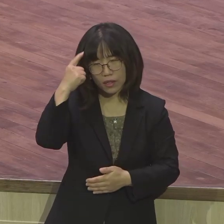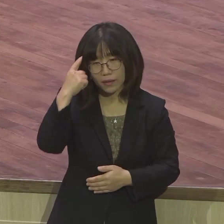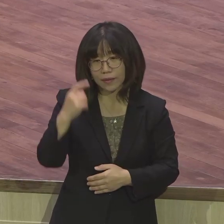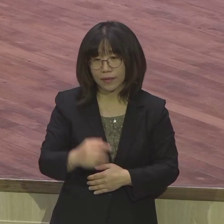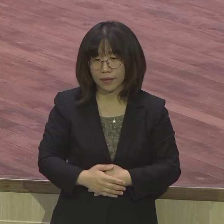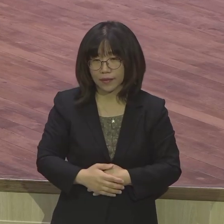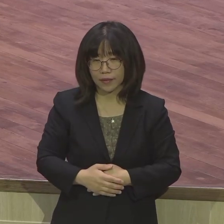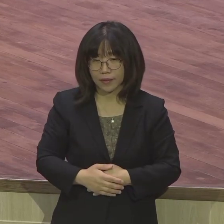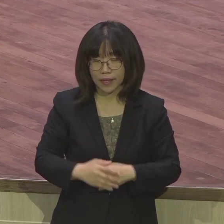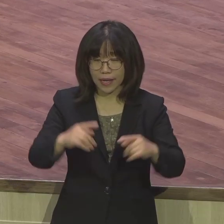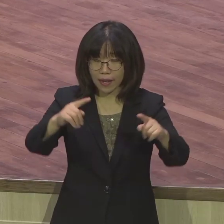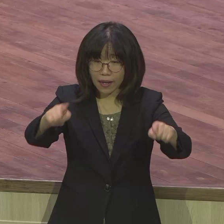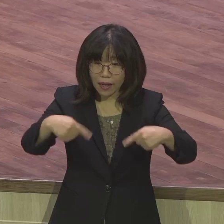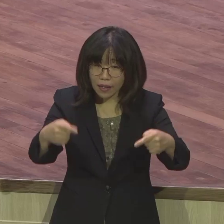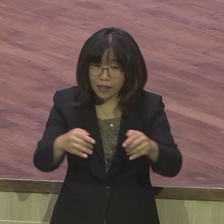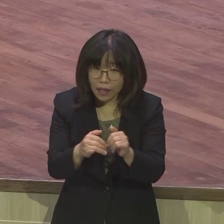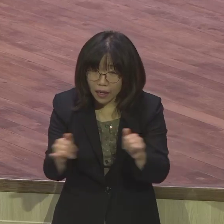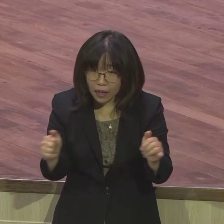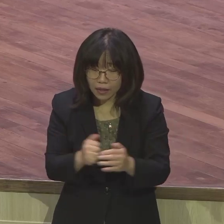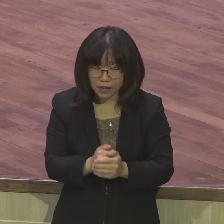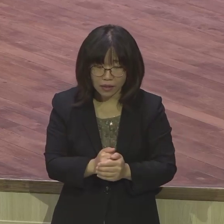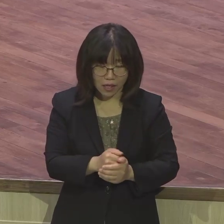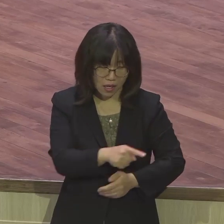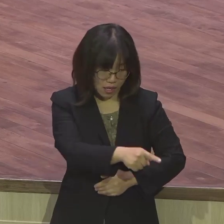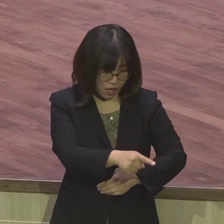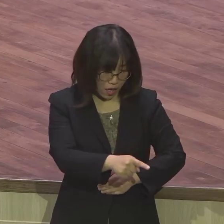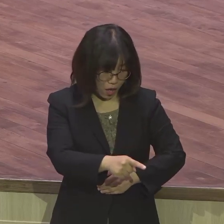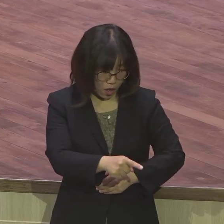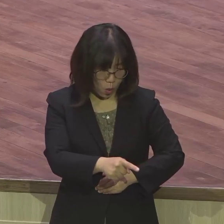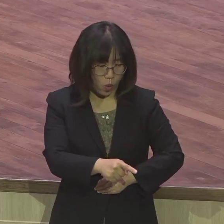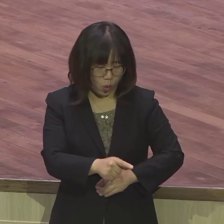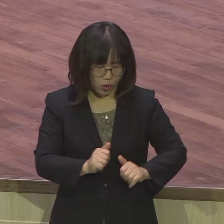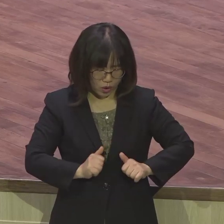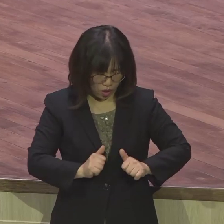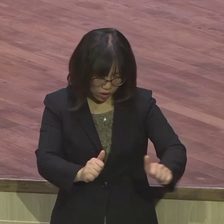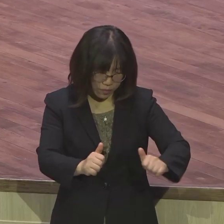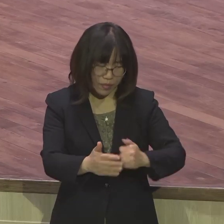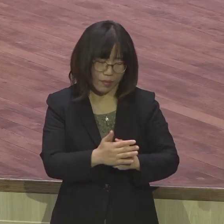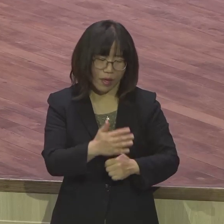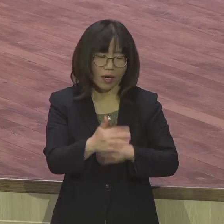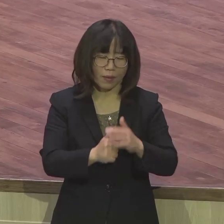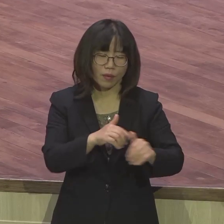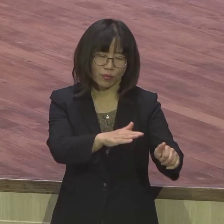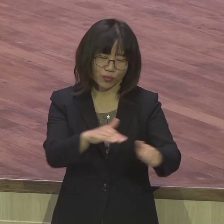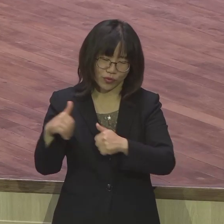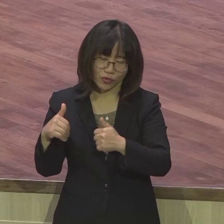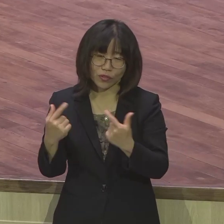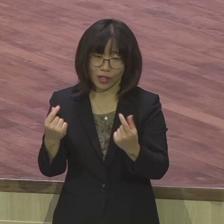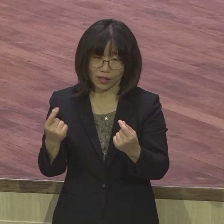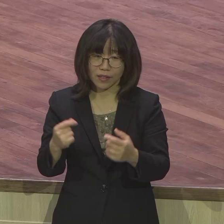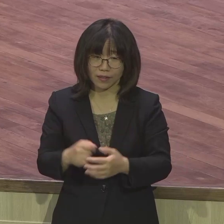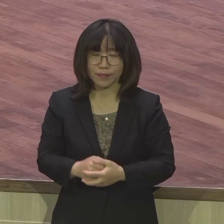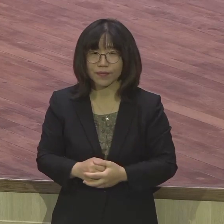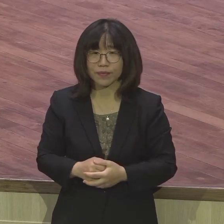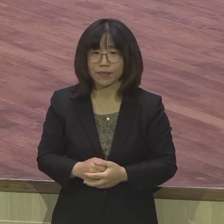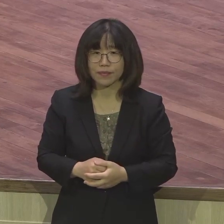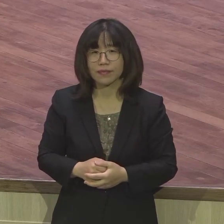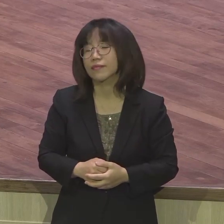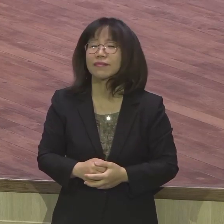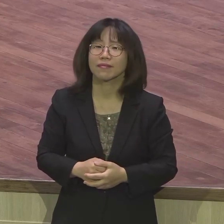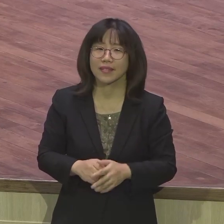근데 사실은 엘리야는 어떤 면에서 최선을 다해서 부르신 것 같아요. 나중에 구체적으로 지금 다 얘기해버리면